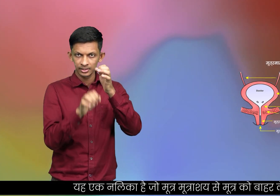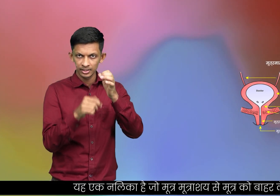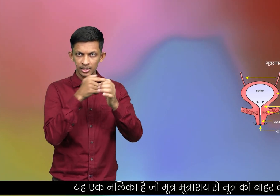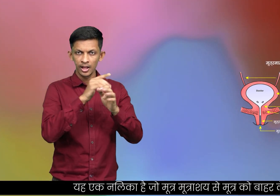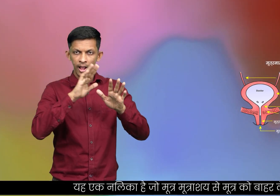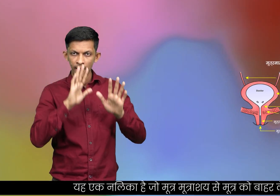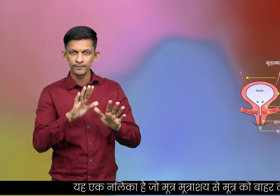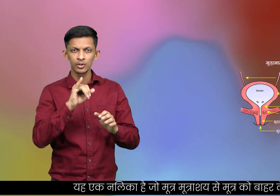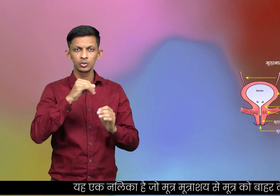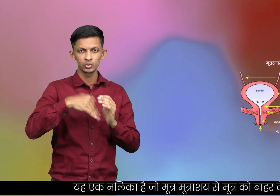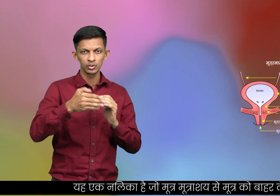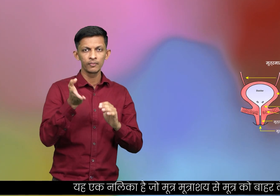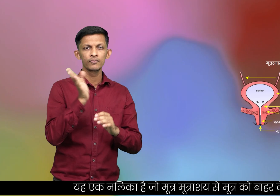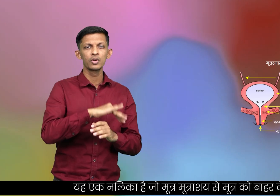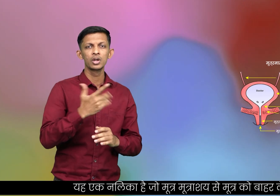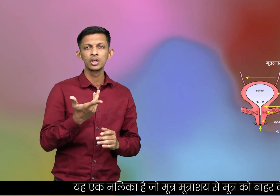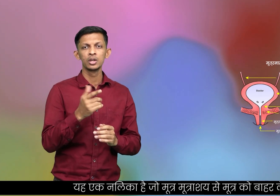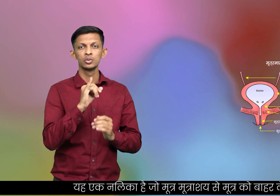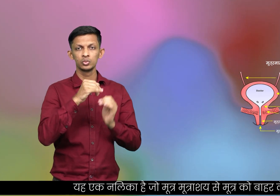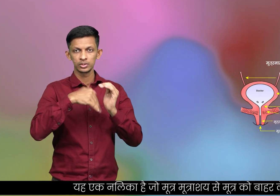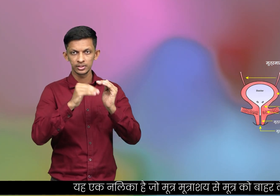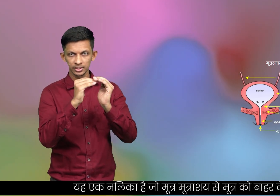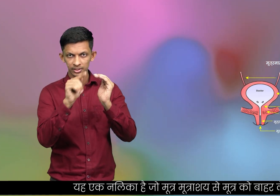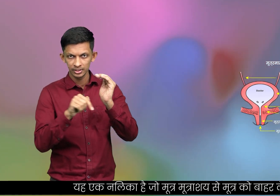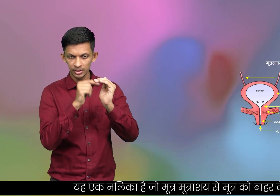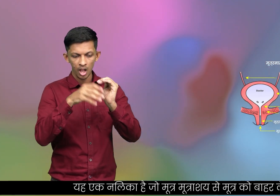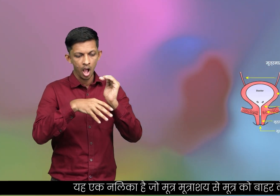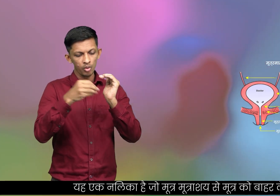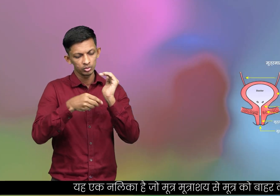मूत्राशय से मूत्र को बाहर ले जाता है।